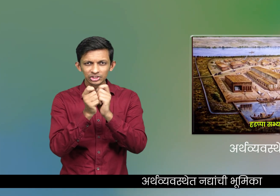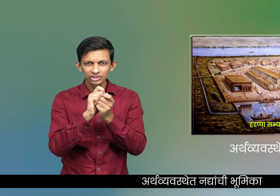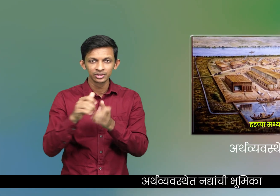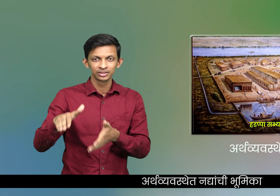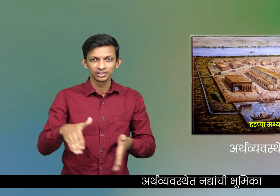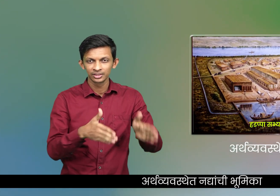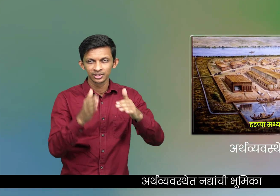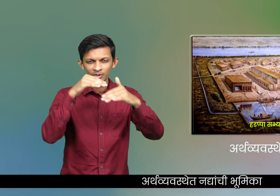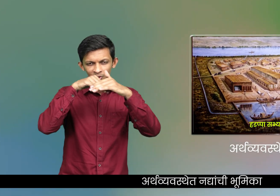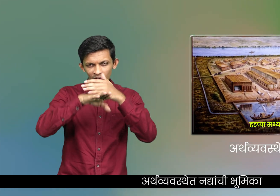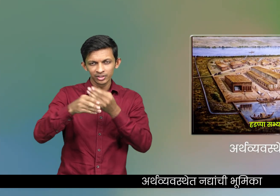अर्थव्यवस्थेत नद्यांची भूमिका: